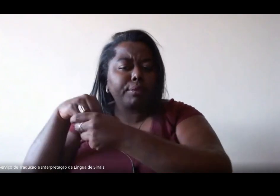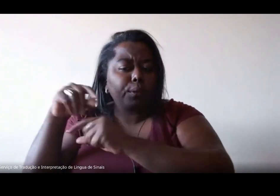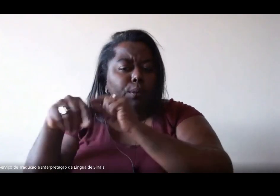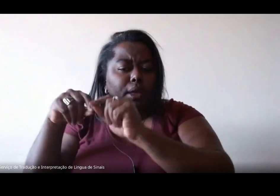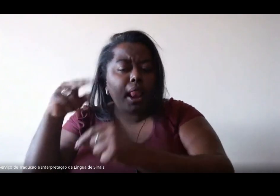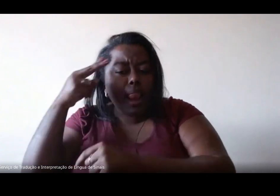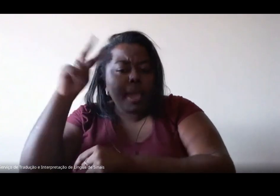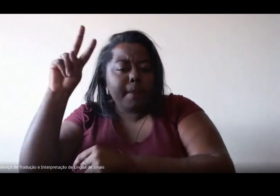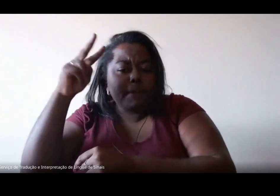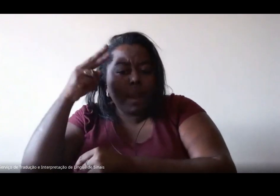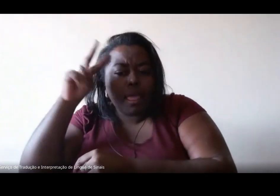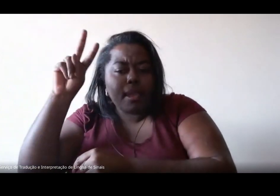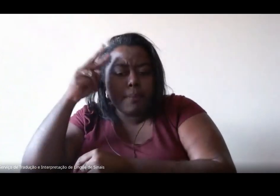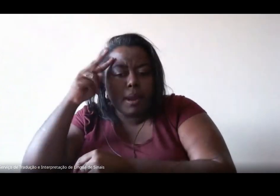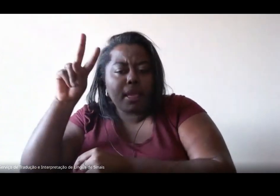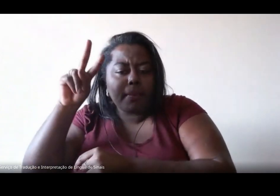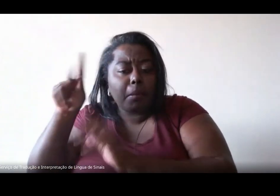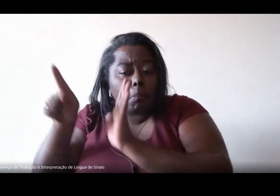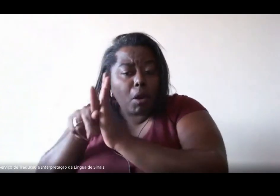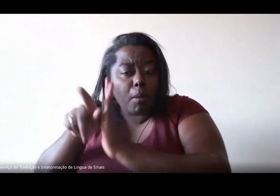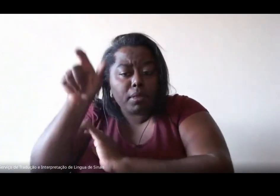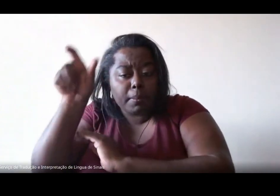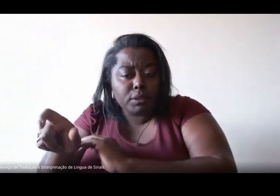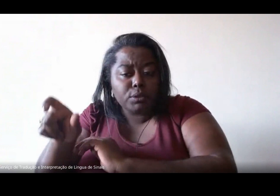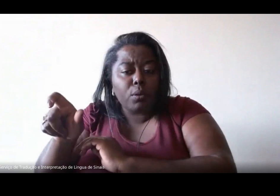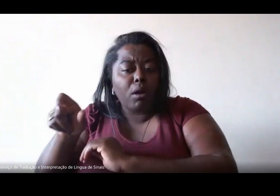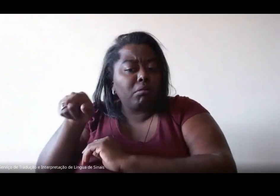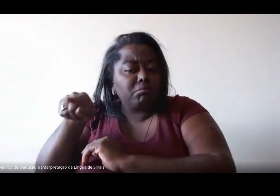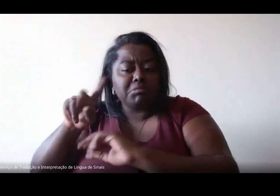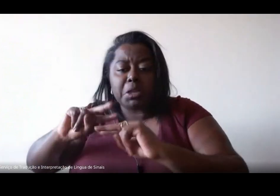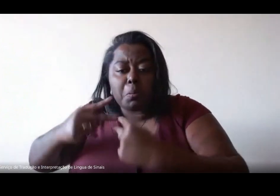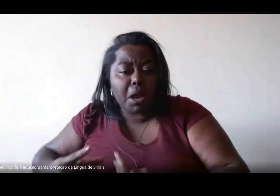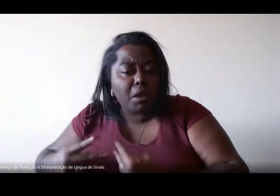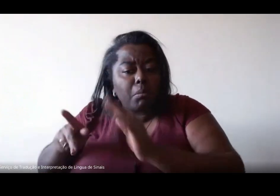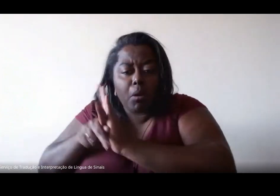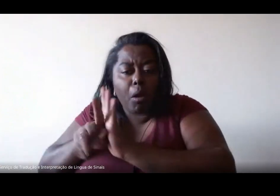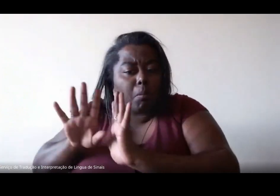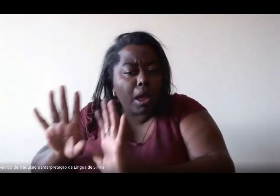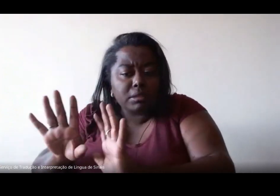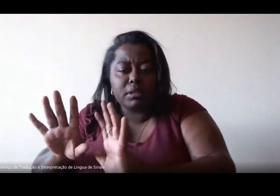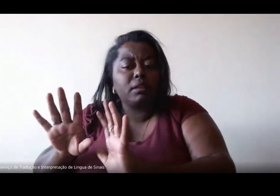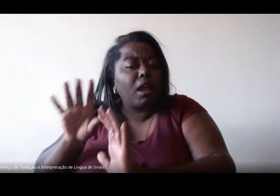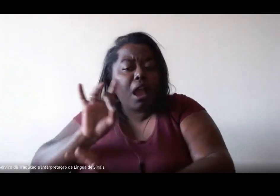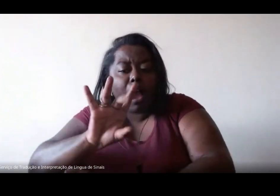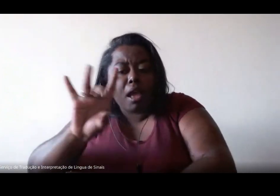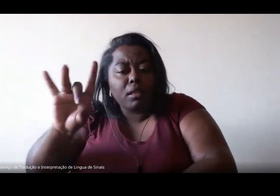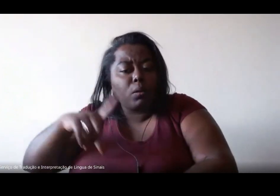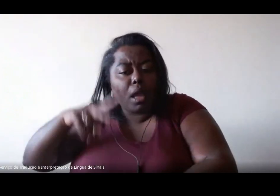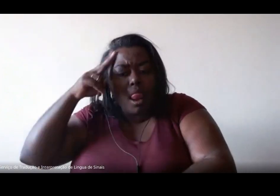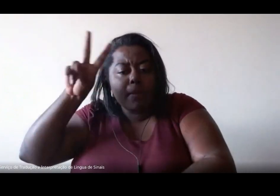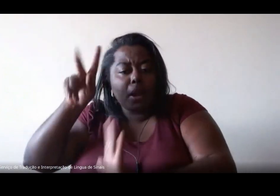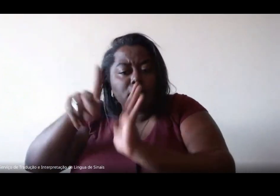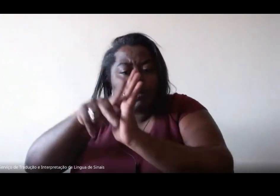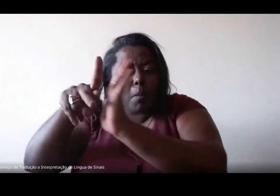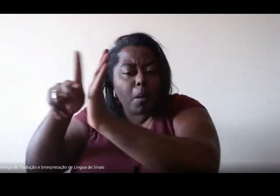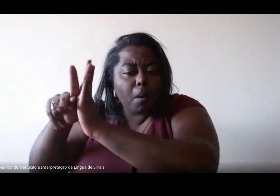por lembranças que são do próprio sujeito enquanto ser humano. Cada um de nós tem suas lembranças e as guarda